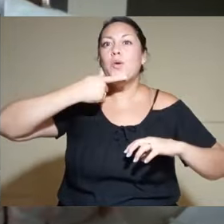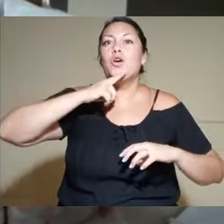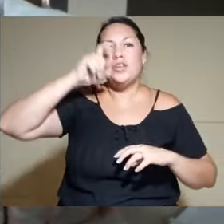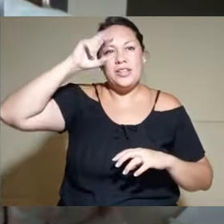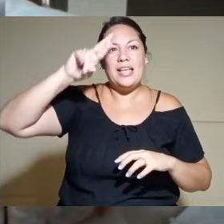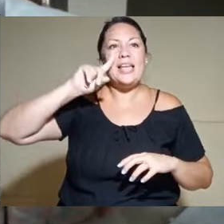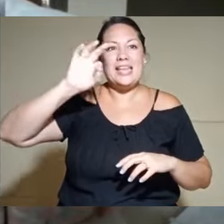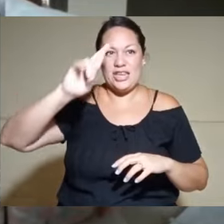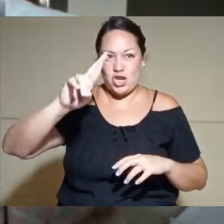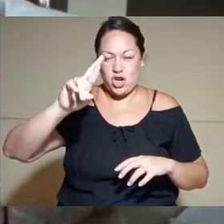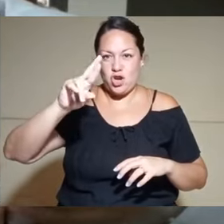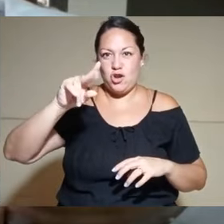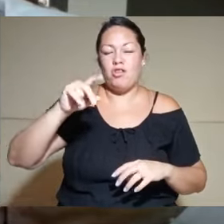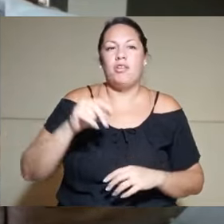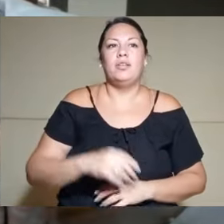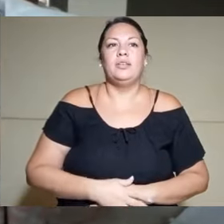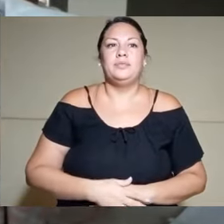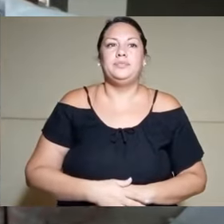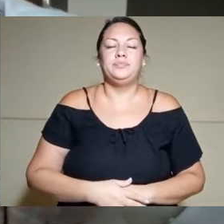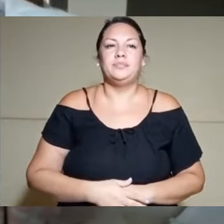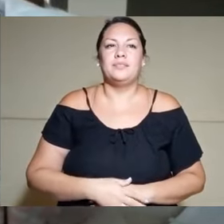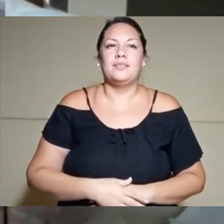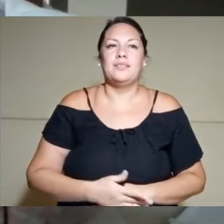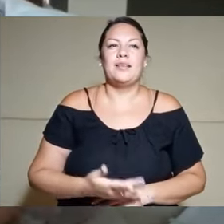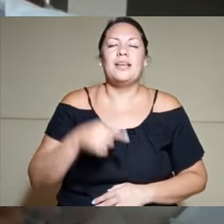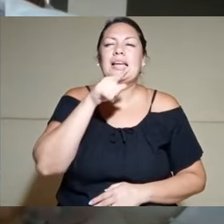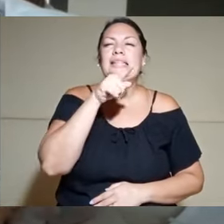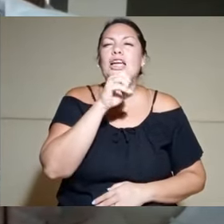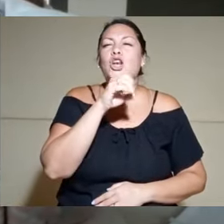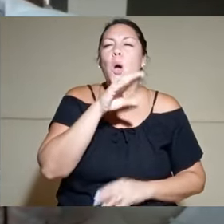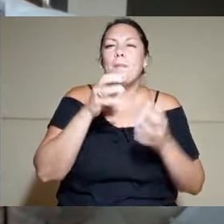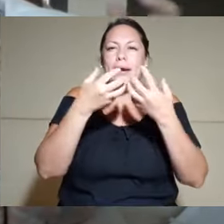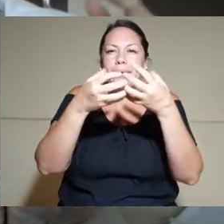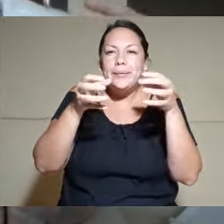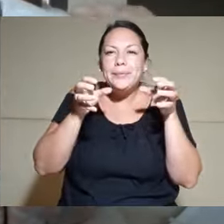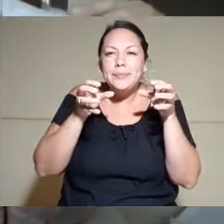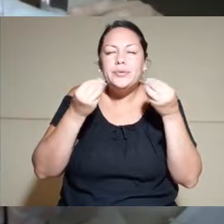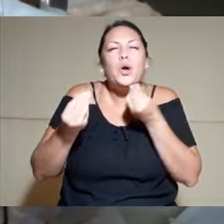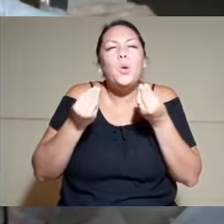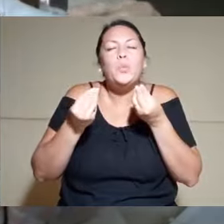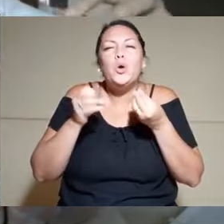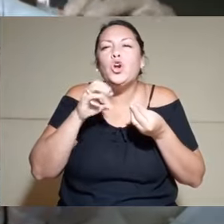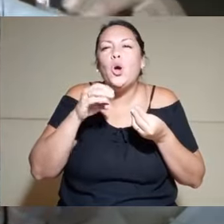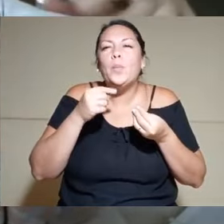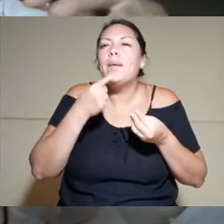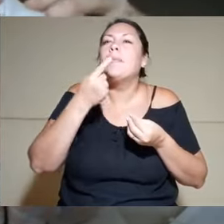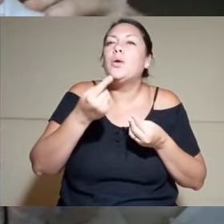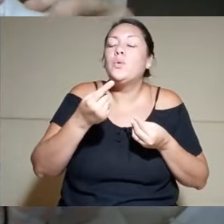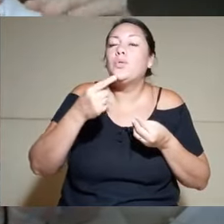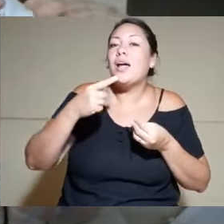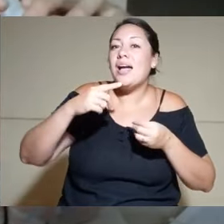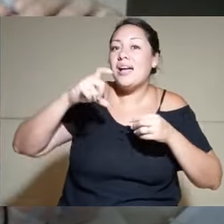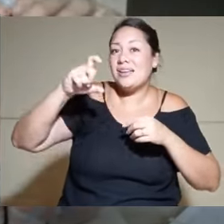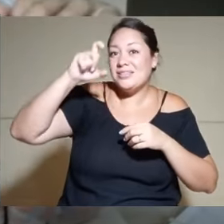parte posterior. Acá tengo los dos hemisferios, tengo la cisura interhemisférica y tengo esta estructura que es bien de la